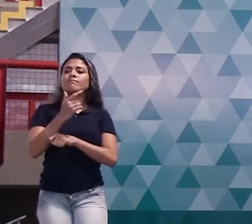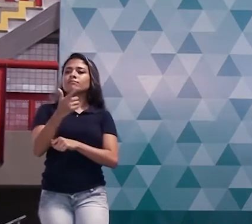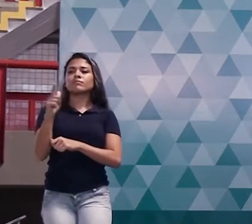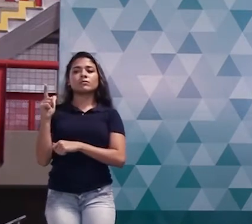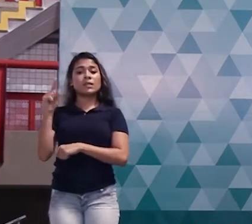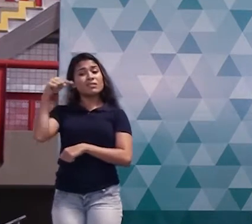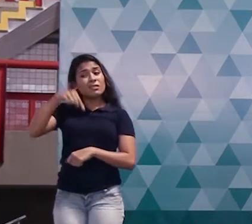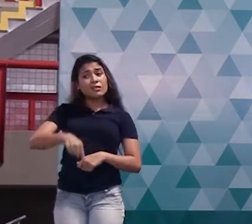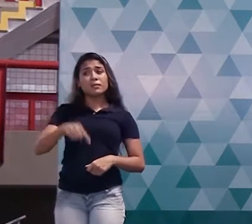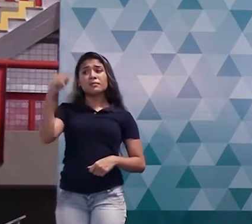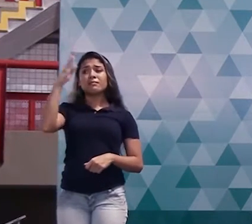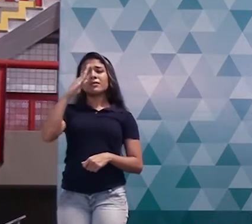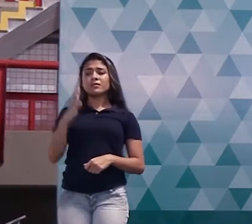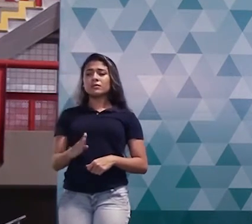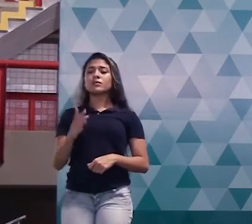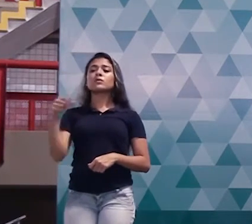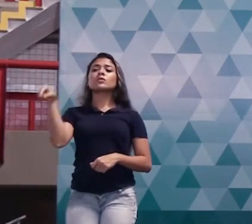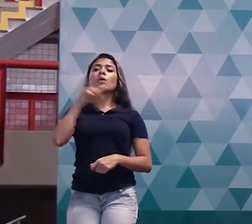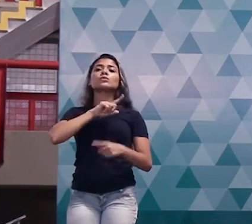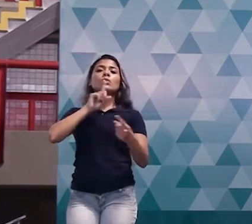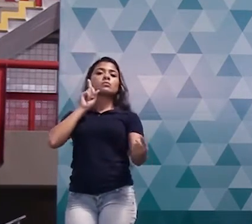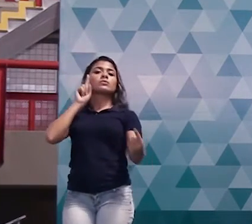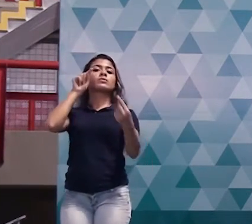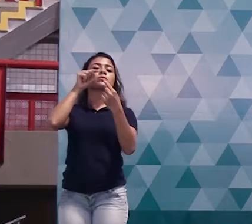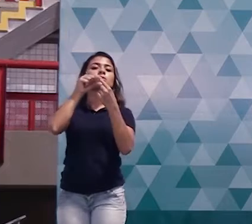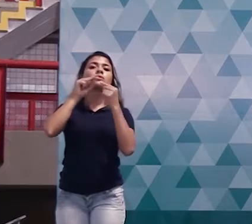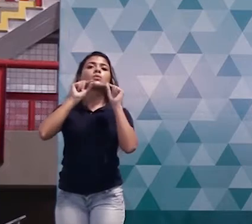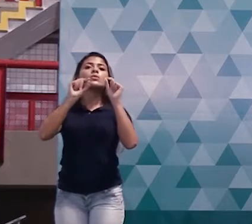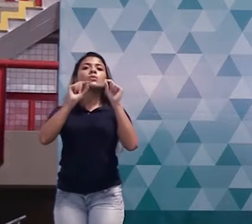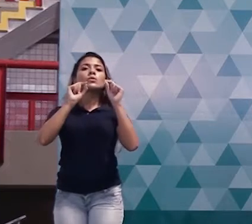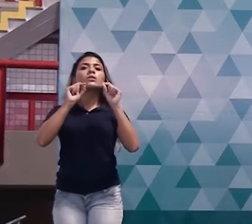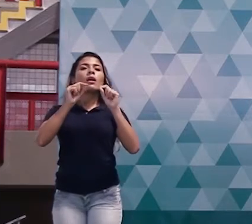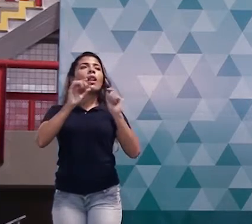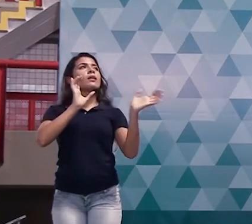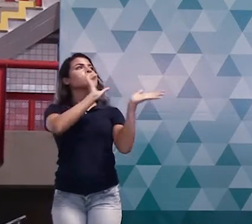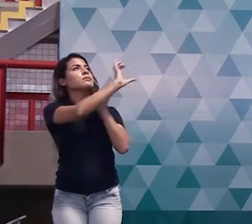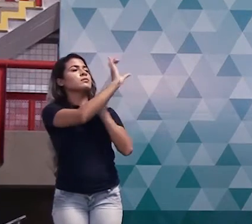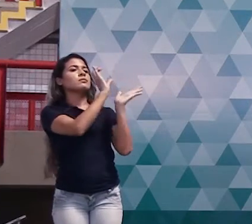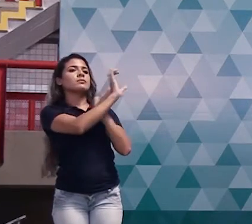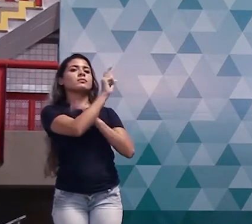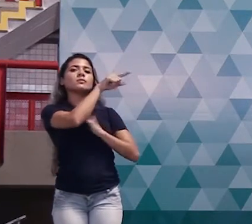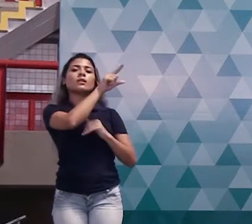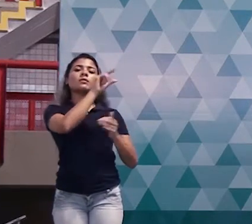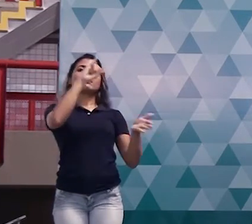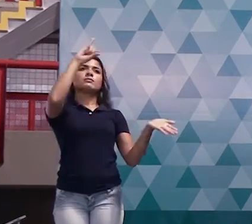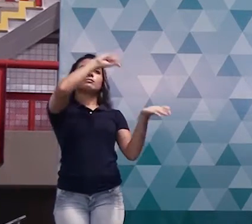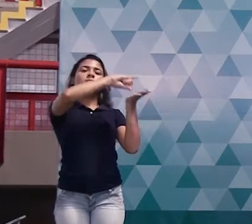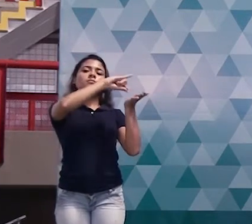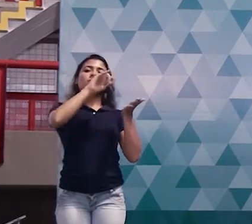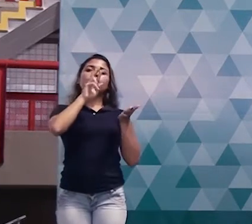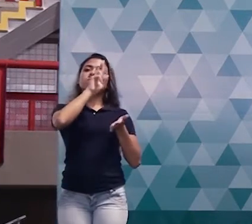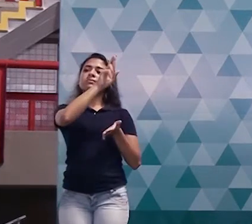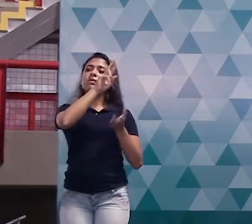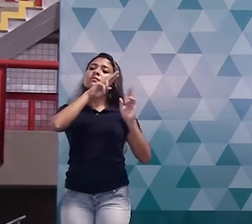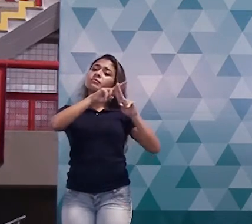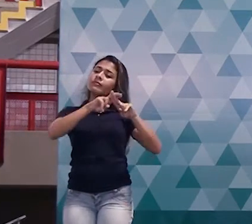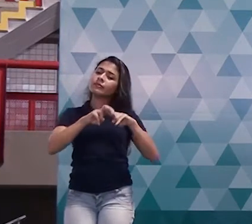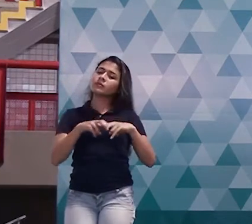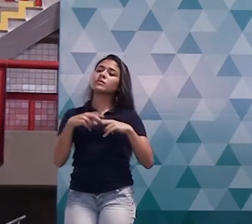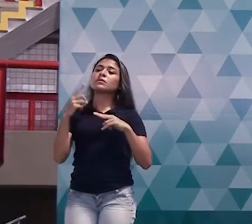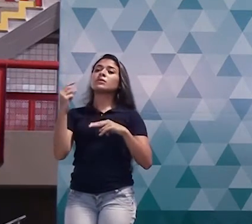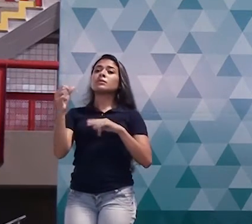Aqui no Brasil, o nosso objetivo é garantir os interesses metropolitanos. Por isso que nos primeiros séculos a gente vai